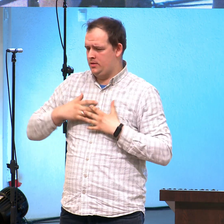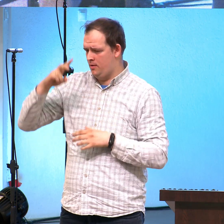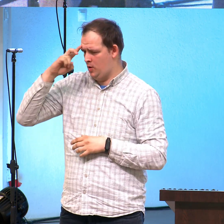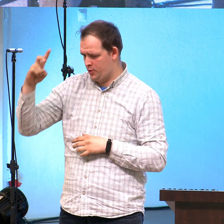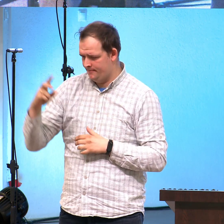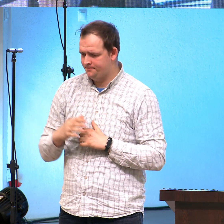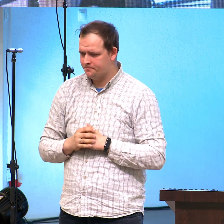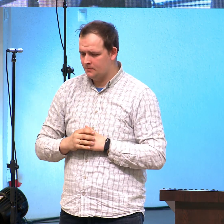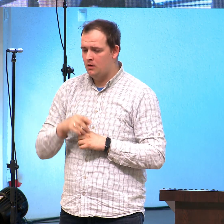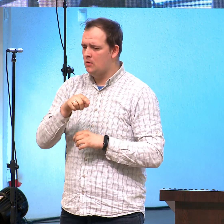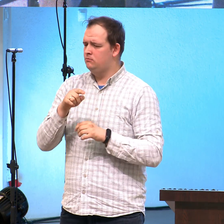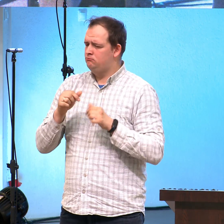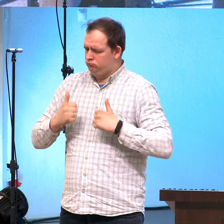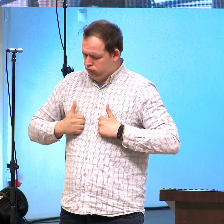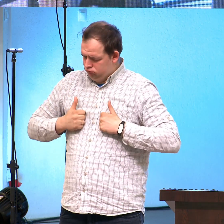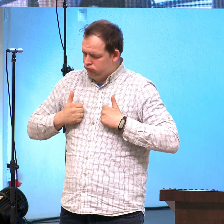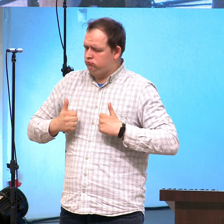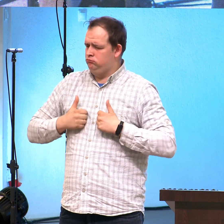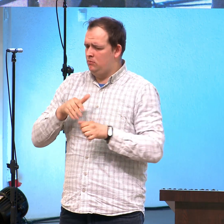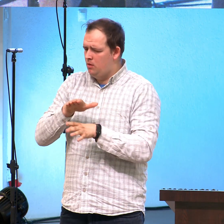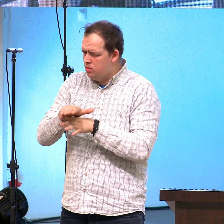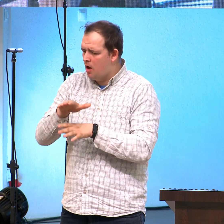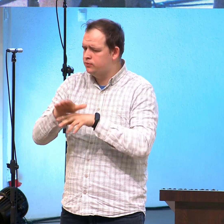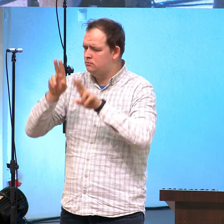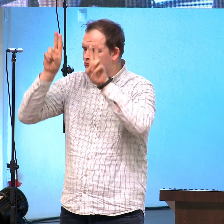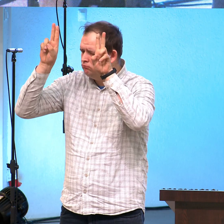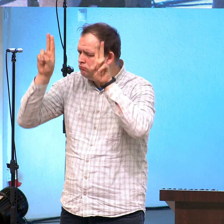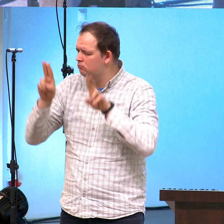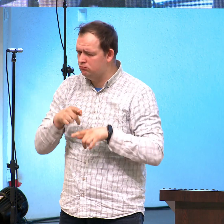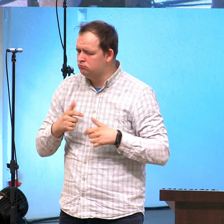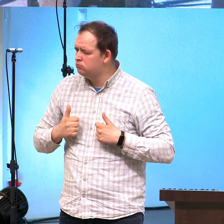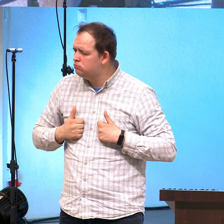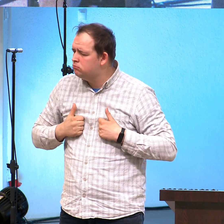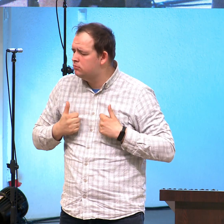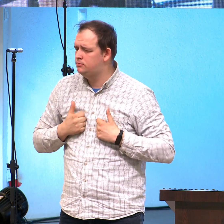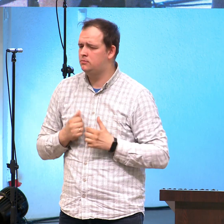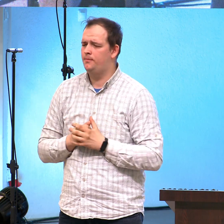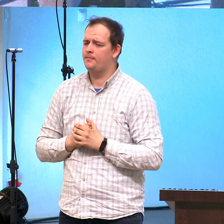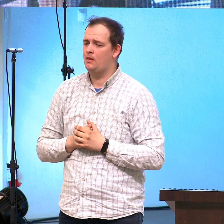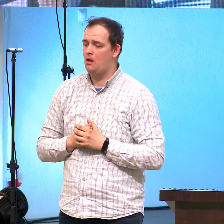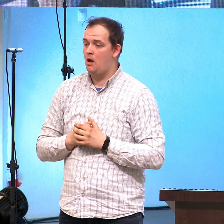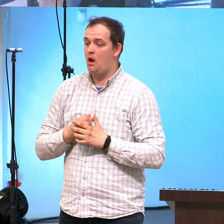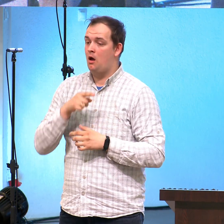Но он очень любил Бога. Он старался исполнять все законы, правила,